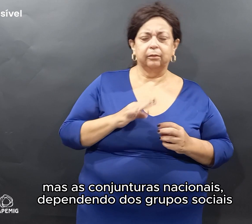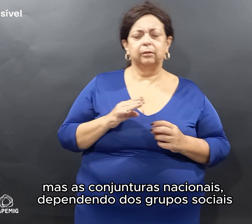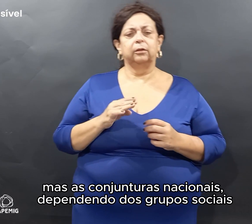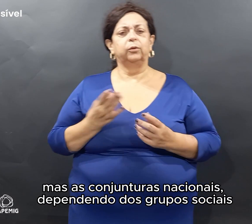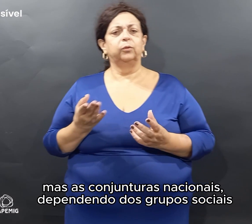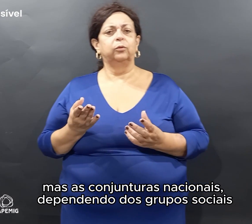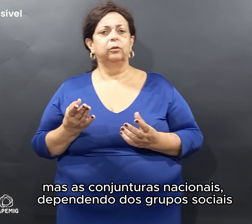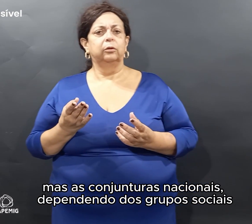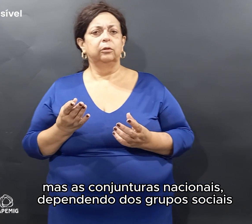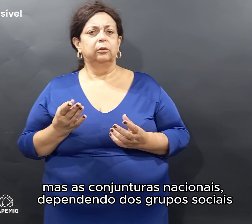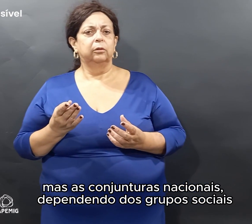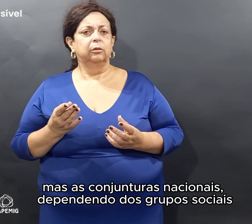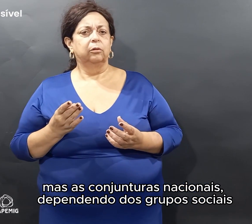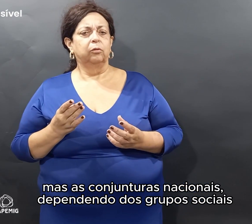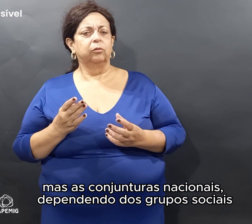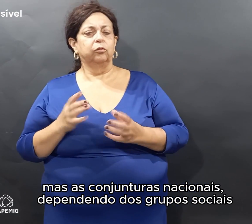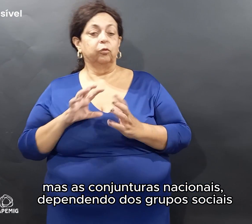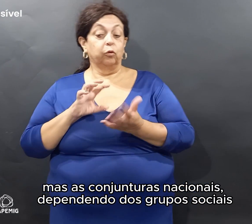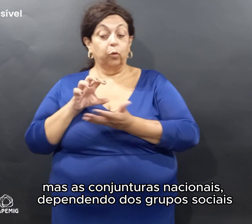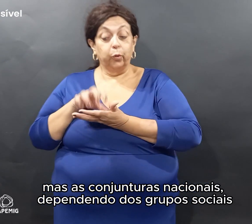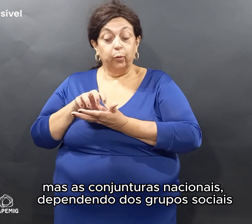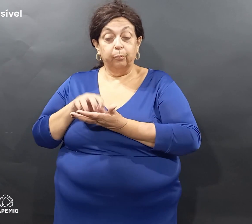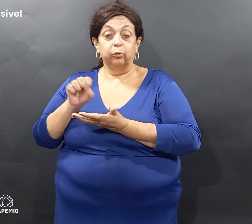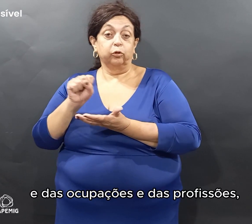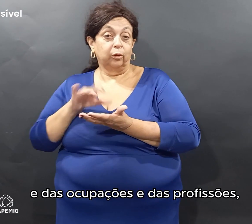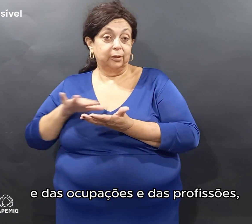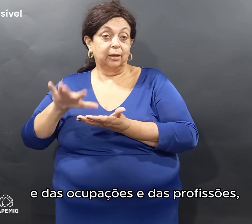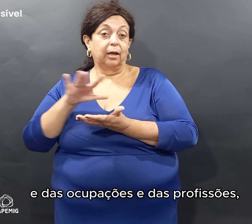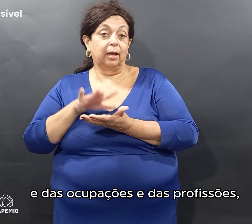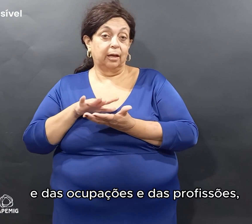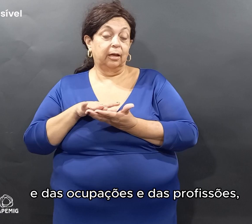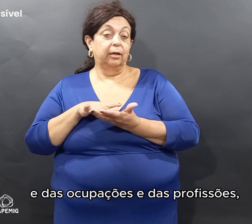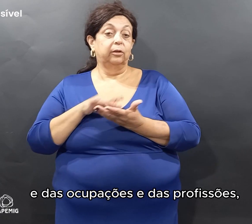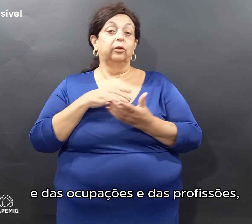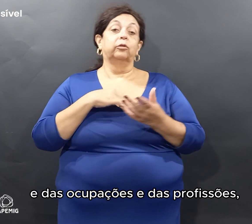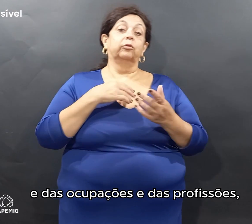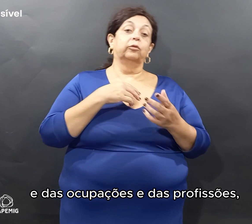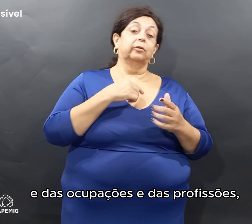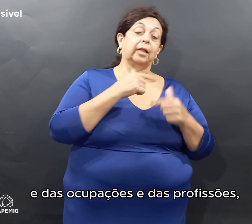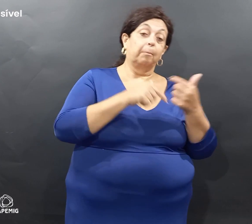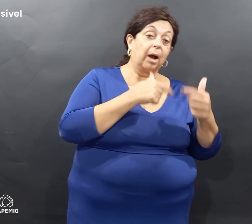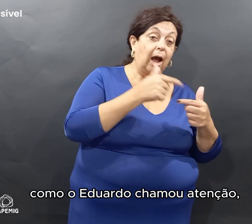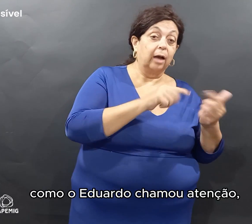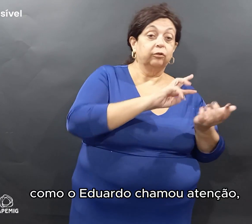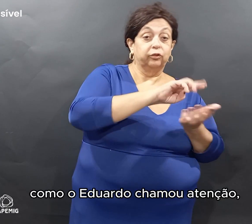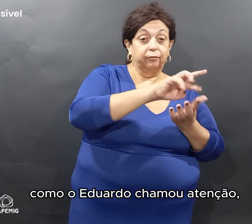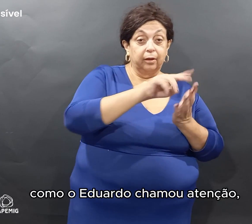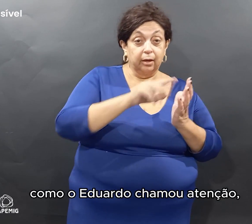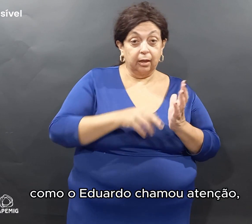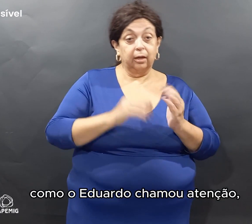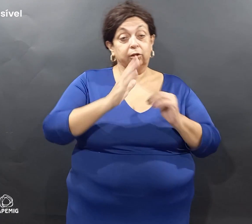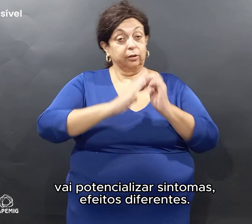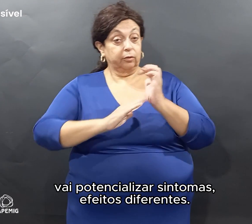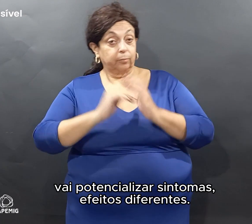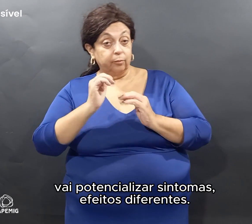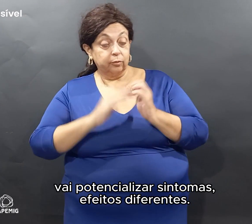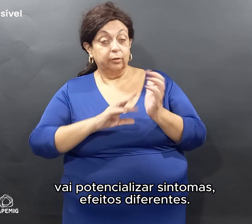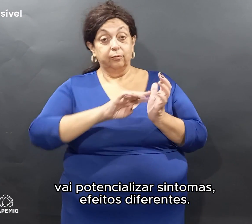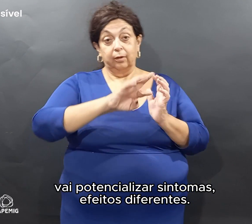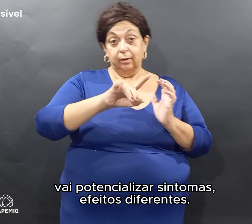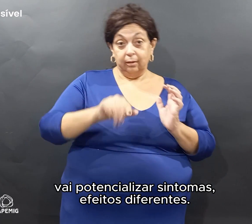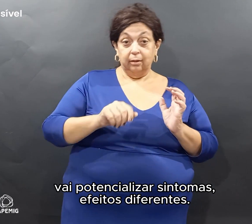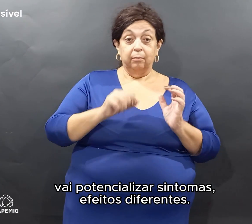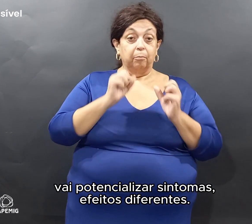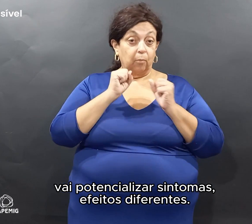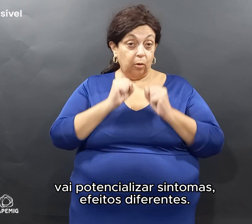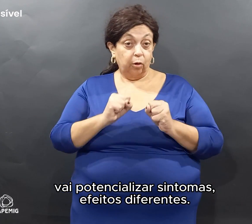as conjunturas nacionais, dependendo dos grupos sociais e das ocupações e das profissões, como o Eduardo chamou a atenção, vai